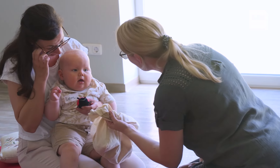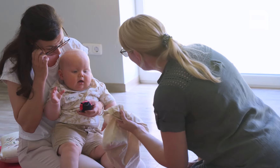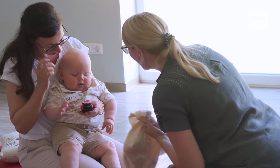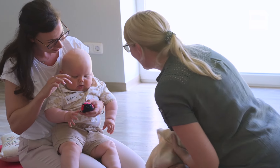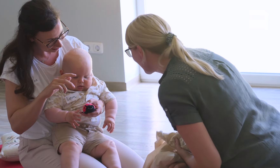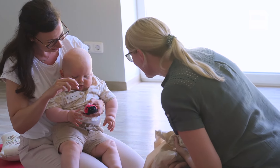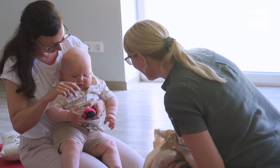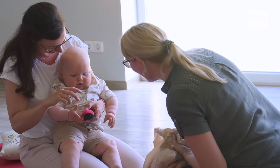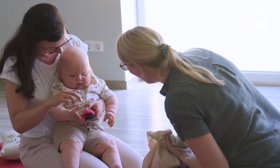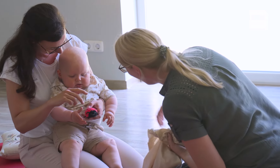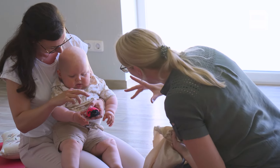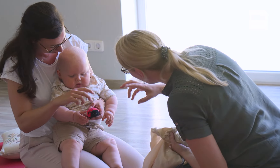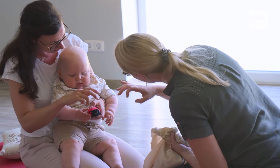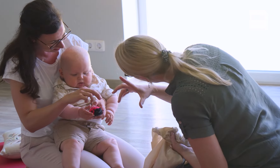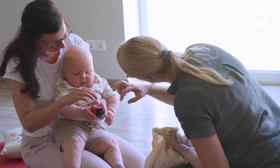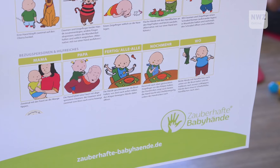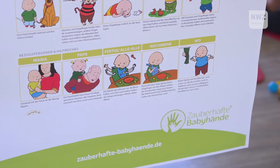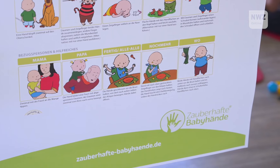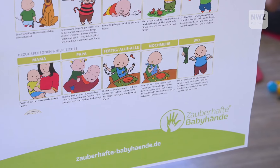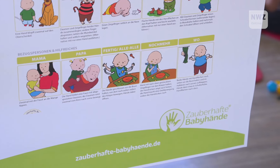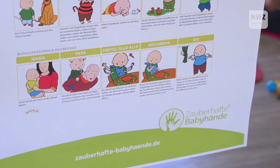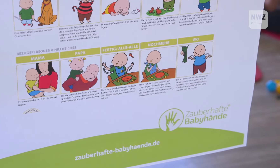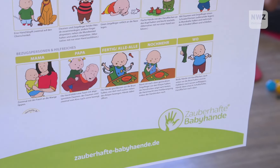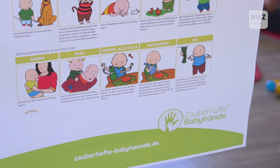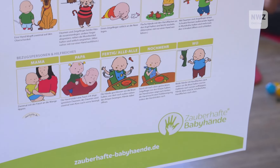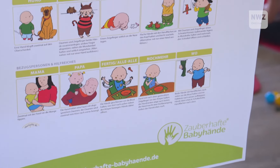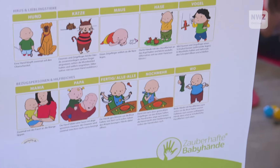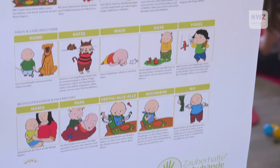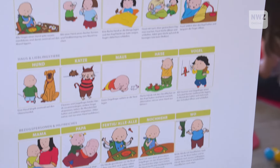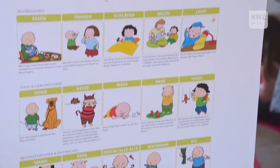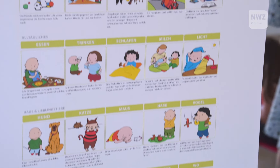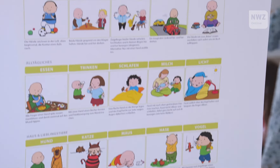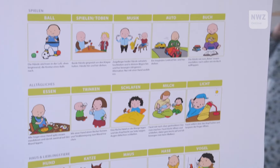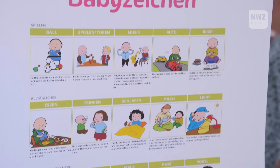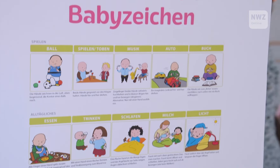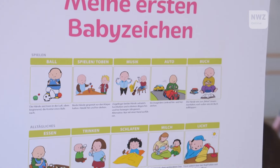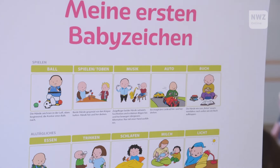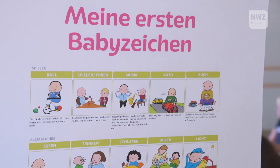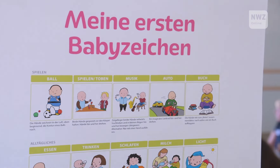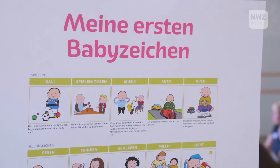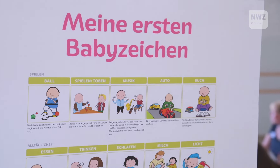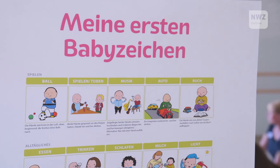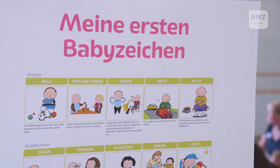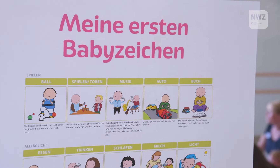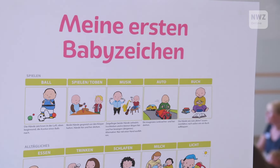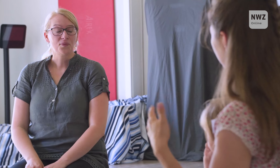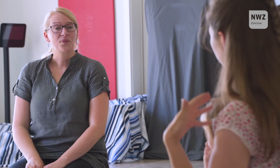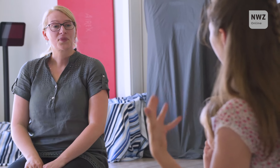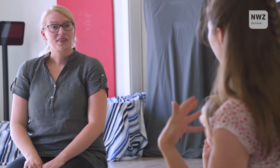zauberhafte Babyhände gestoßen. Ja, ich habe es halt selbst auch mit meiner Tochter umgesetzt. Sie war da gerade 1 Jahr alt, als ich angefangen habe. Also vorher wusste ich noch nicht davon. Und